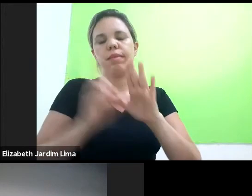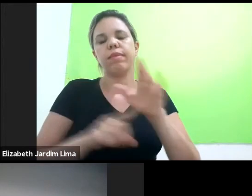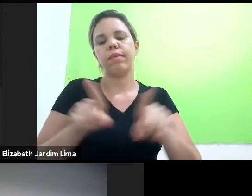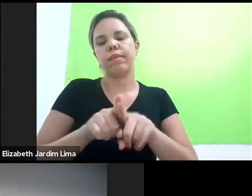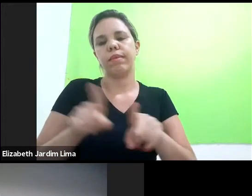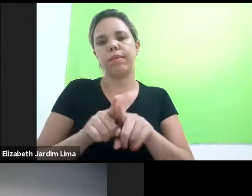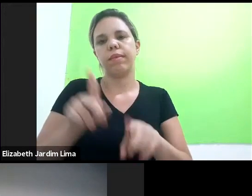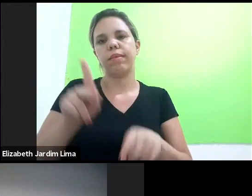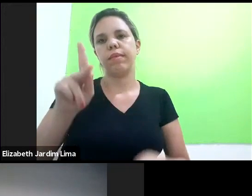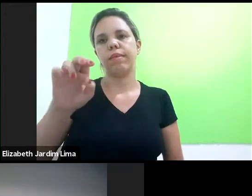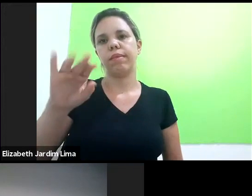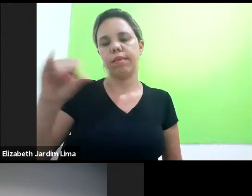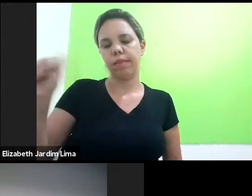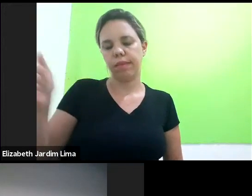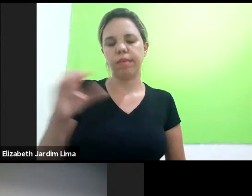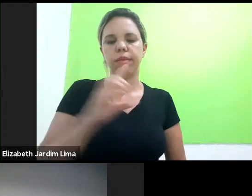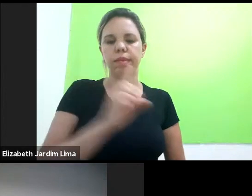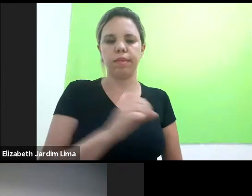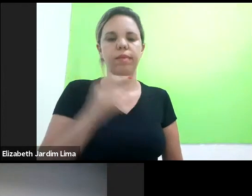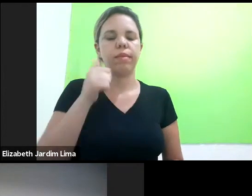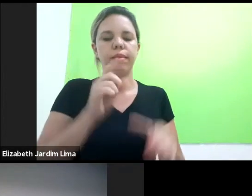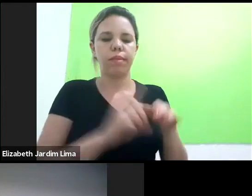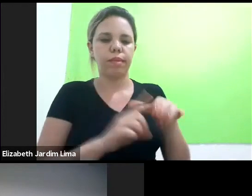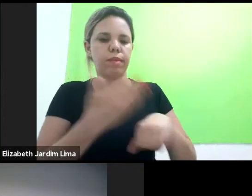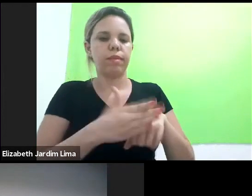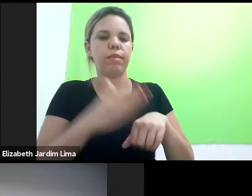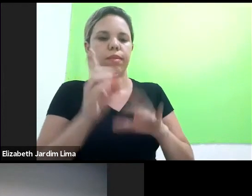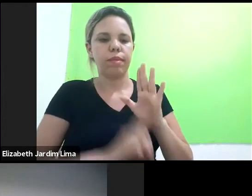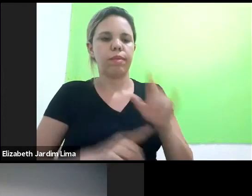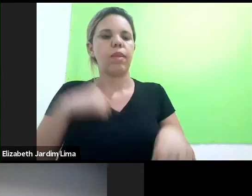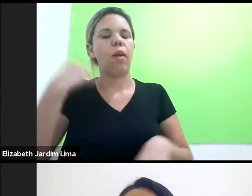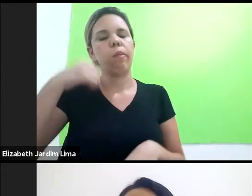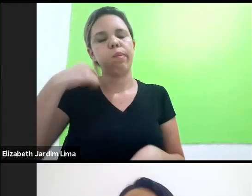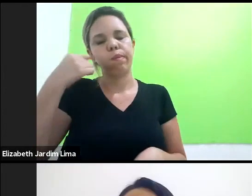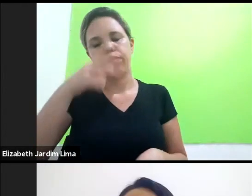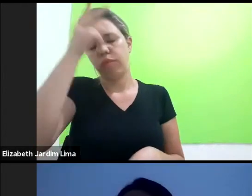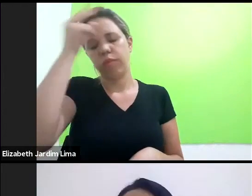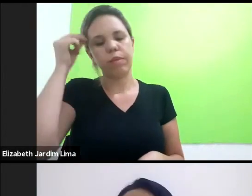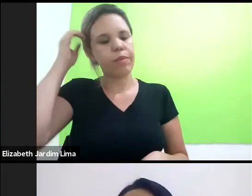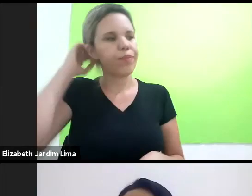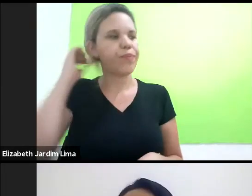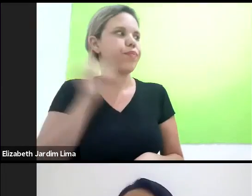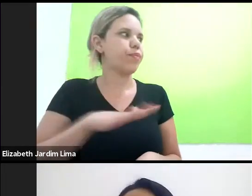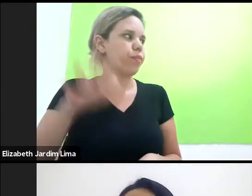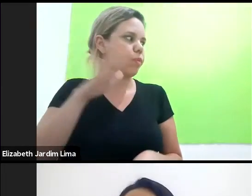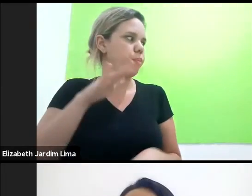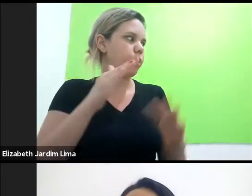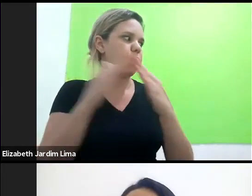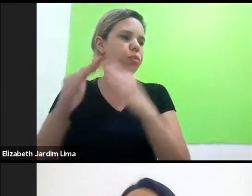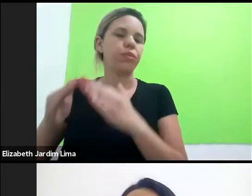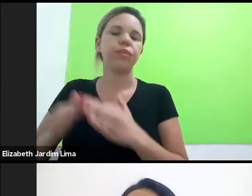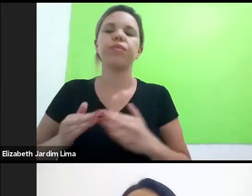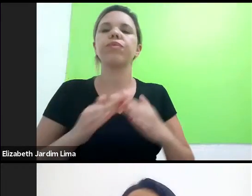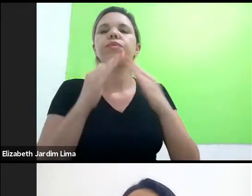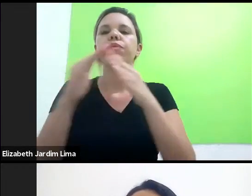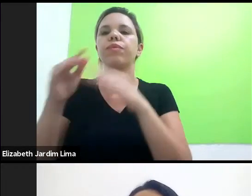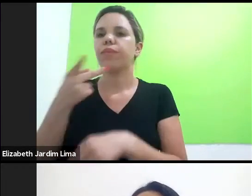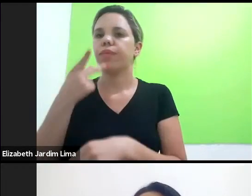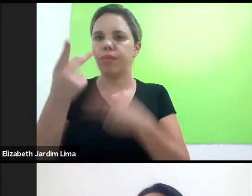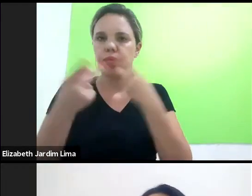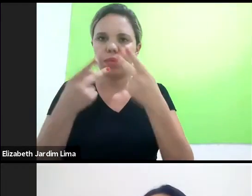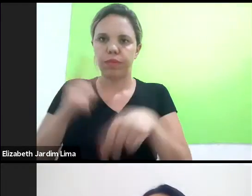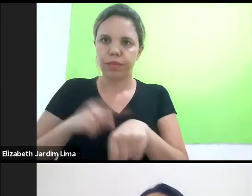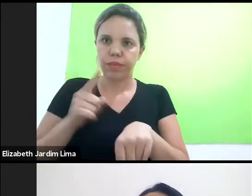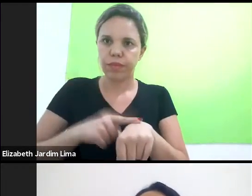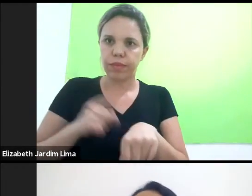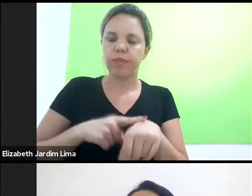nossa atual coordenadora da clínica e que é advogada popular na área de moradia, e que fala o tempo todo, né, faz